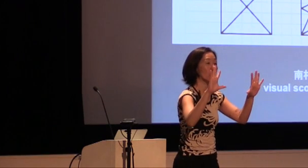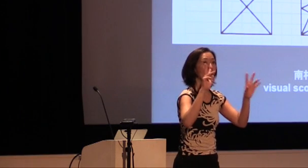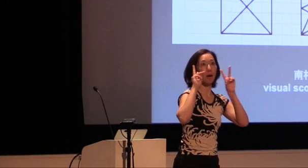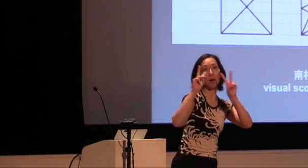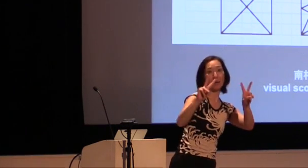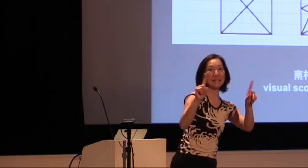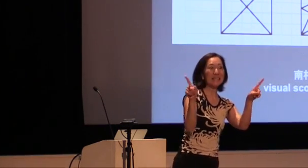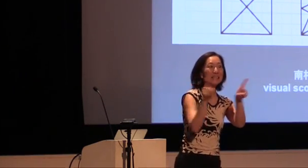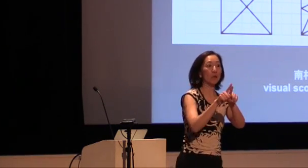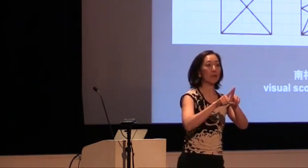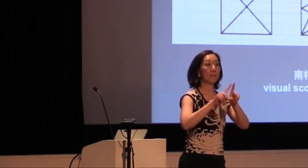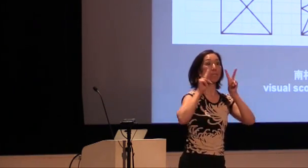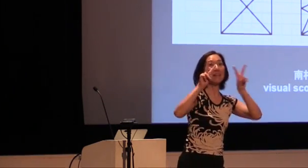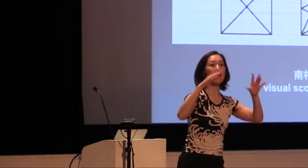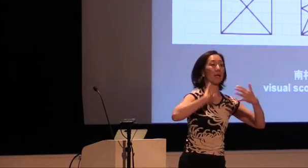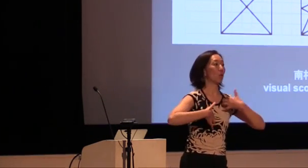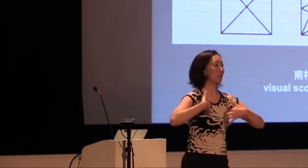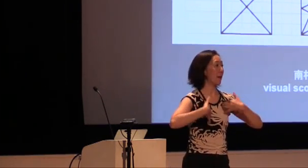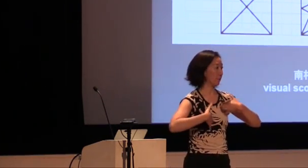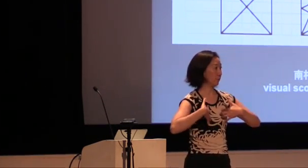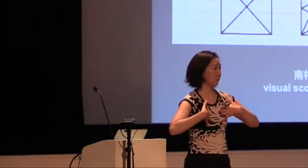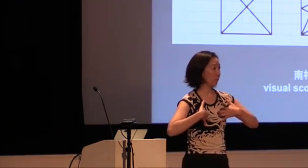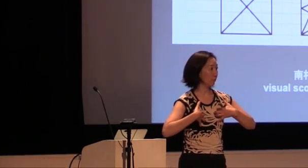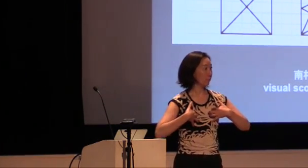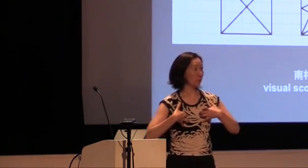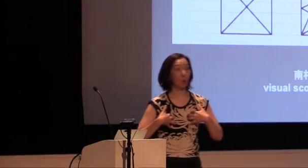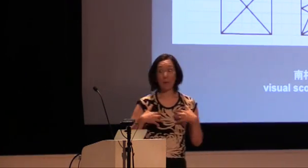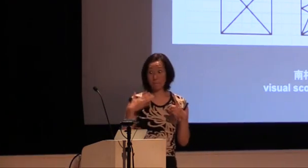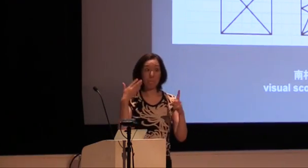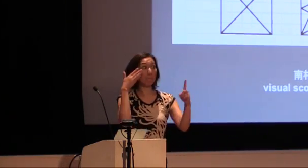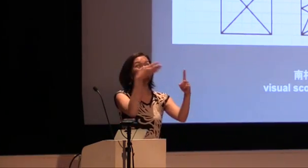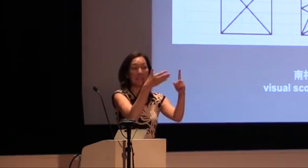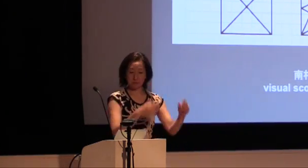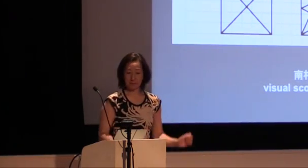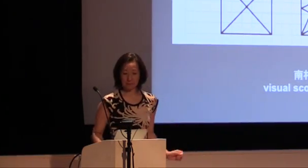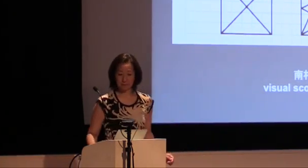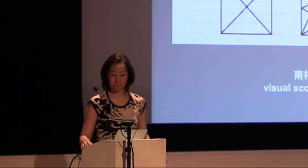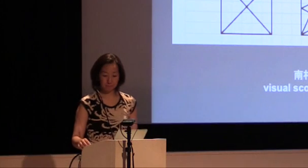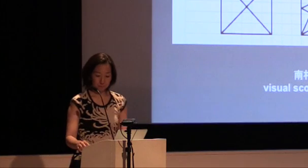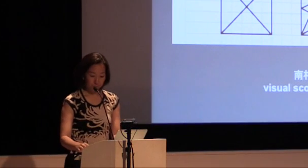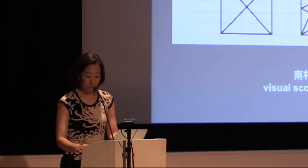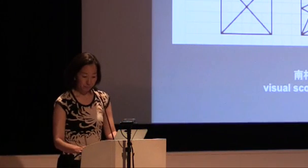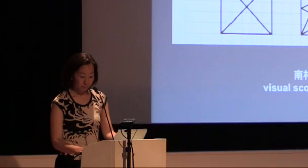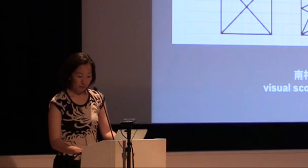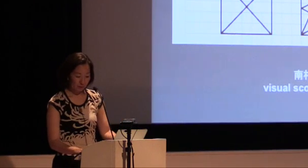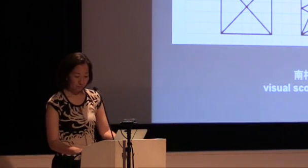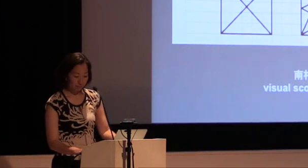聞こえる聞こえない関係なくこれを見て楽しむことができます。そのようなアクセスです。